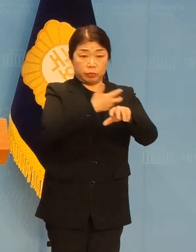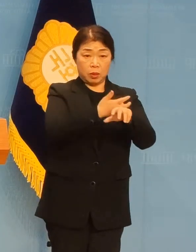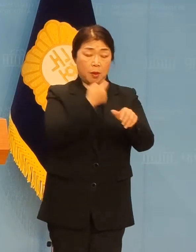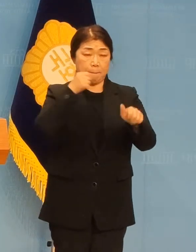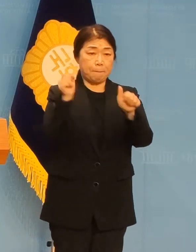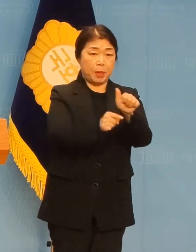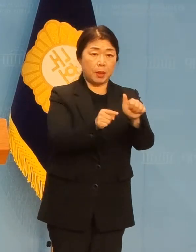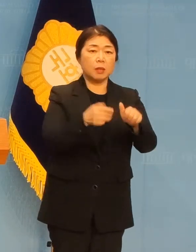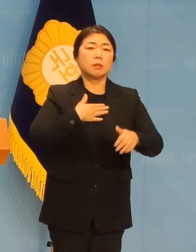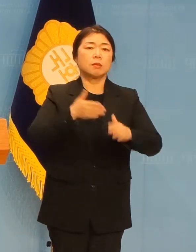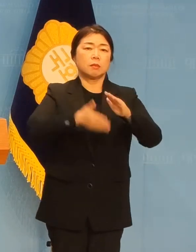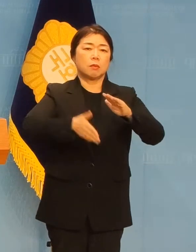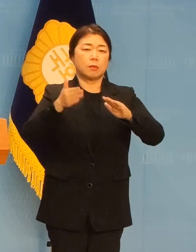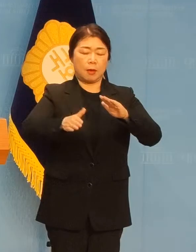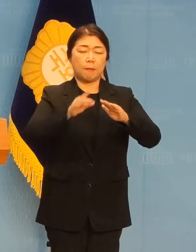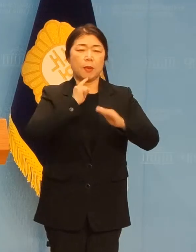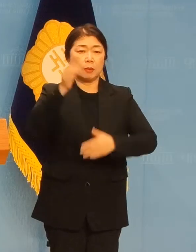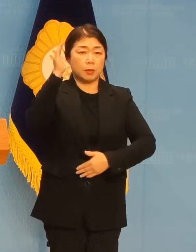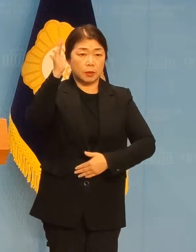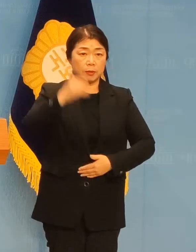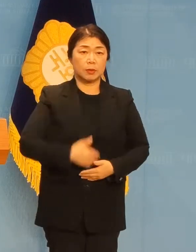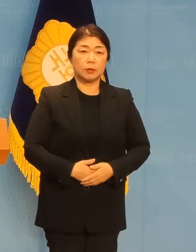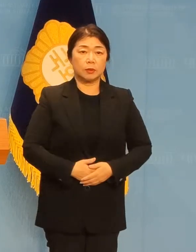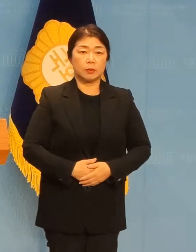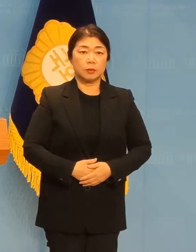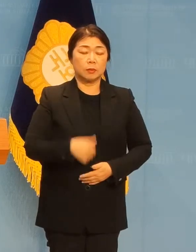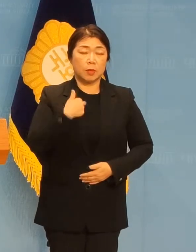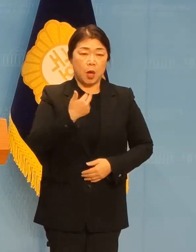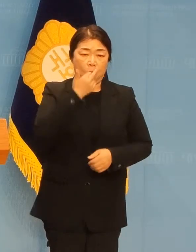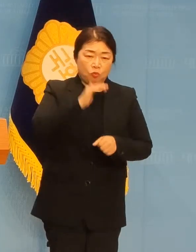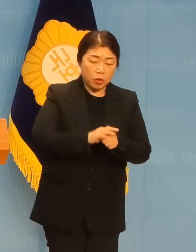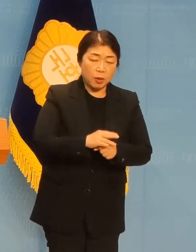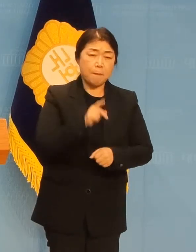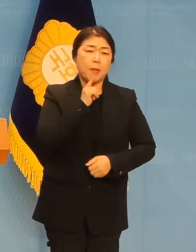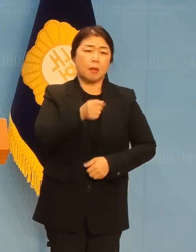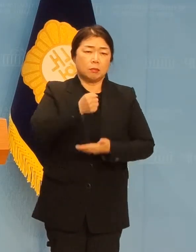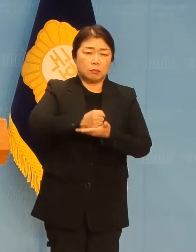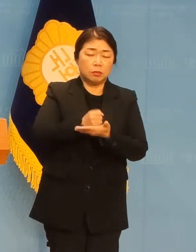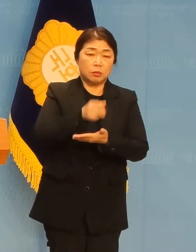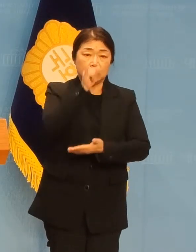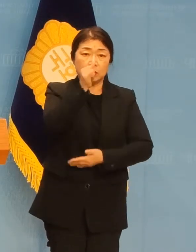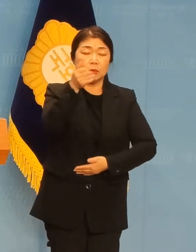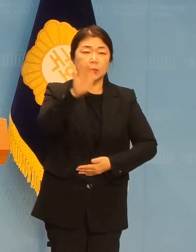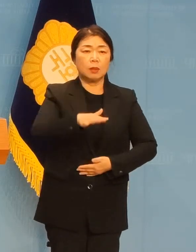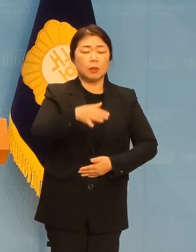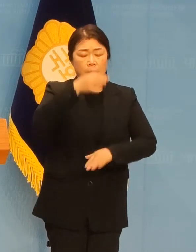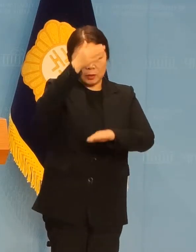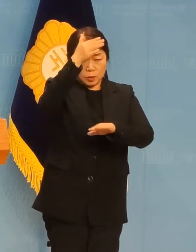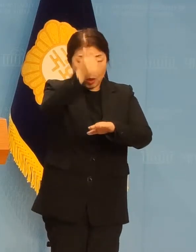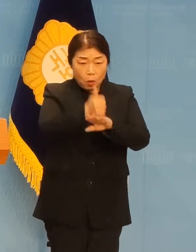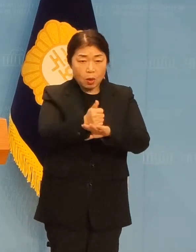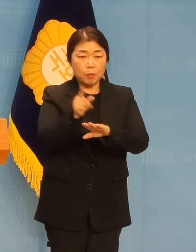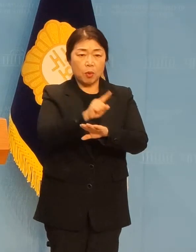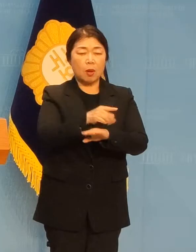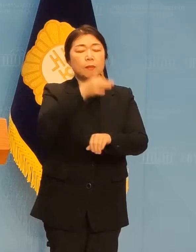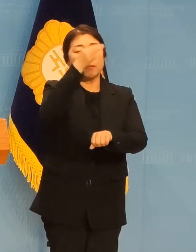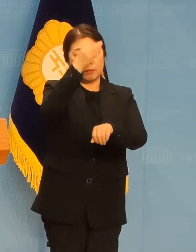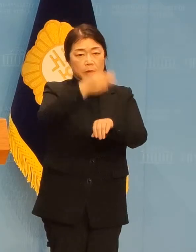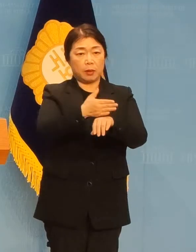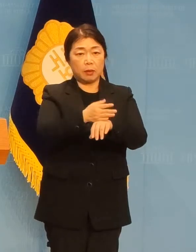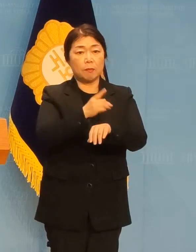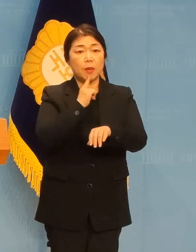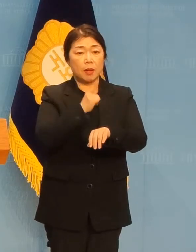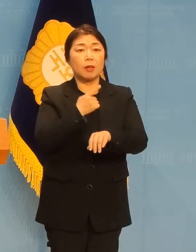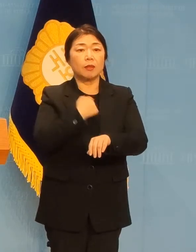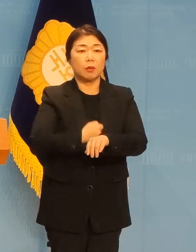일관하는 윤석열. 실컷 억울함을 호소해놓고선 어쨌든 죄송하다는 후안무치한